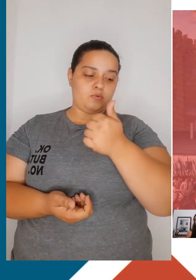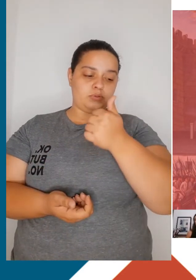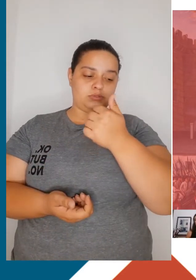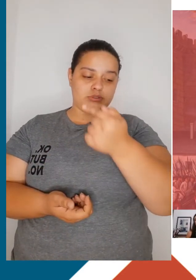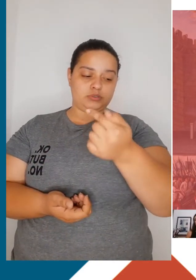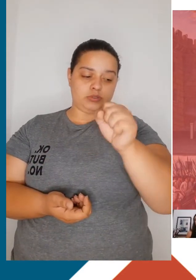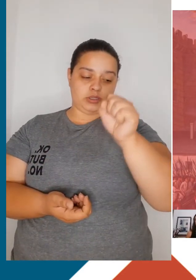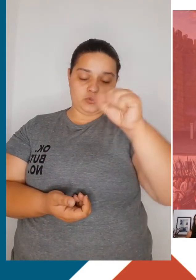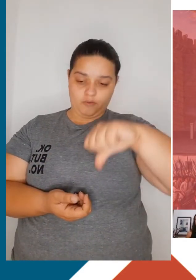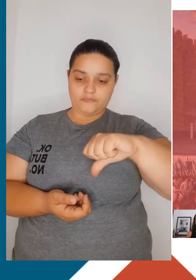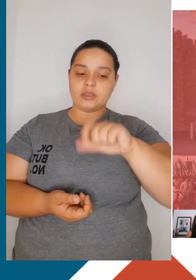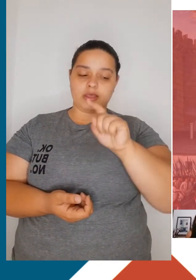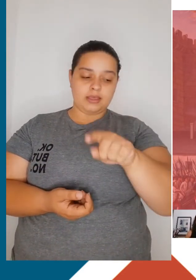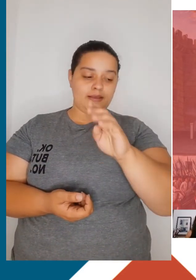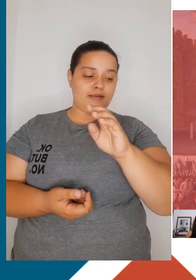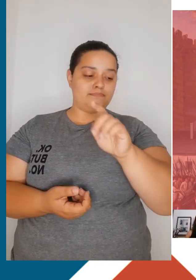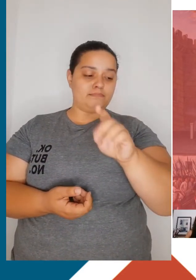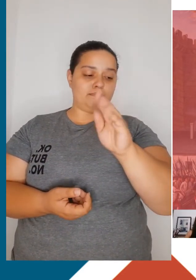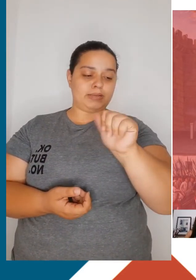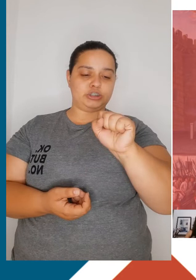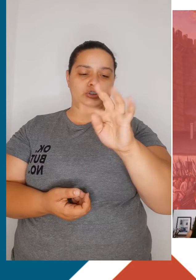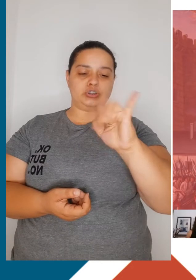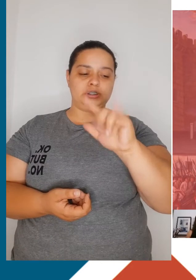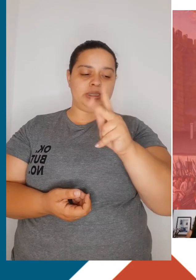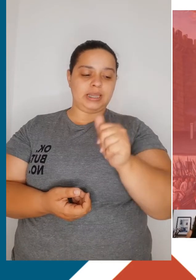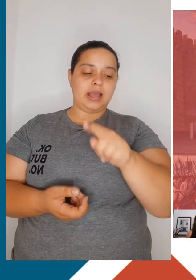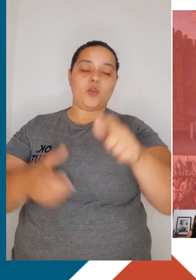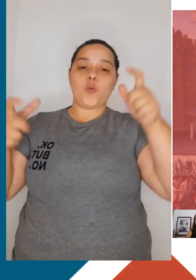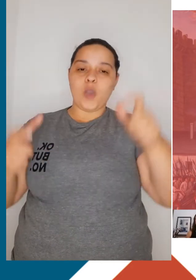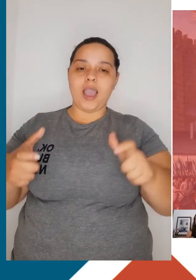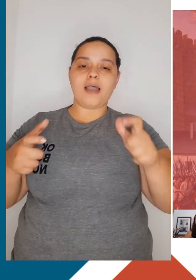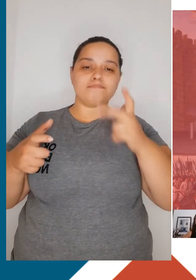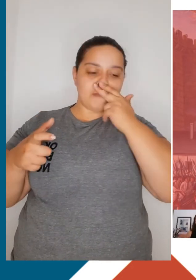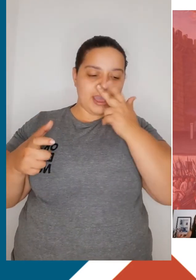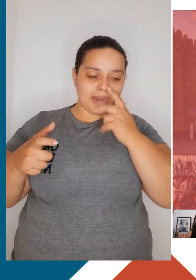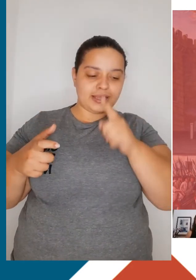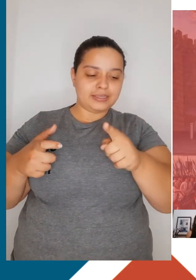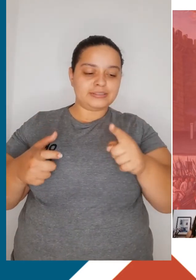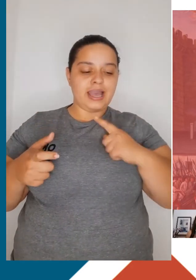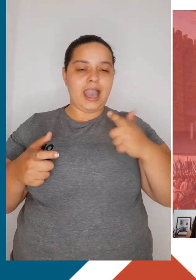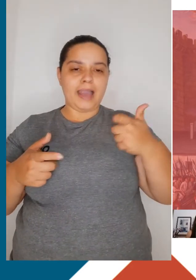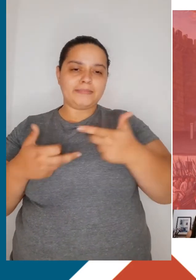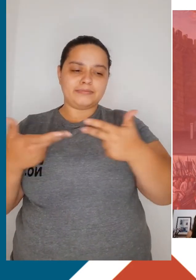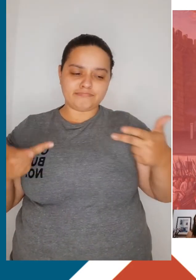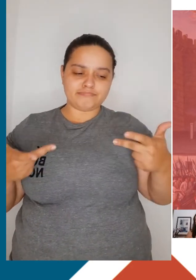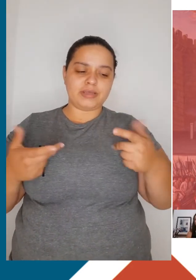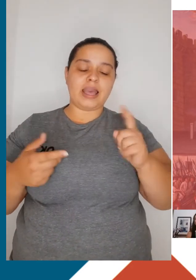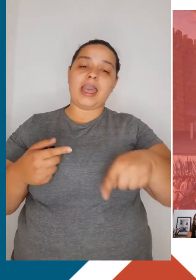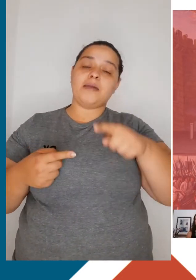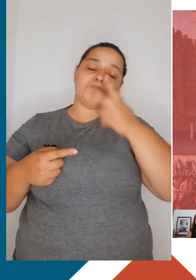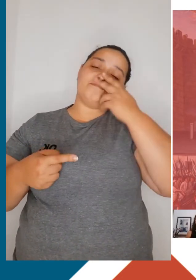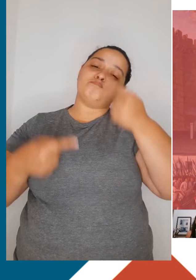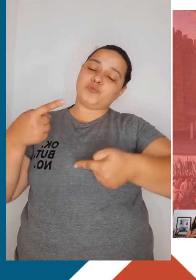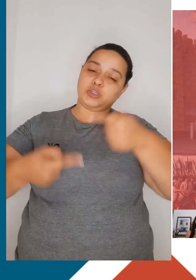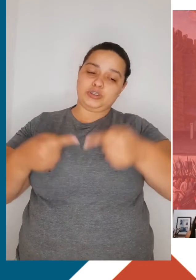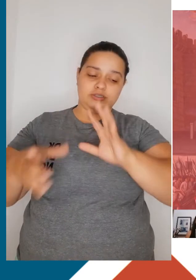uma vez que a Bastilha era, além de um depósito de armas, era uma prisão simbólica do antigo regime, porque ela era uma prisão